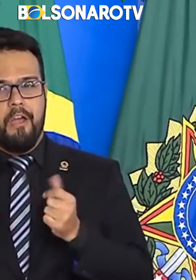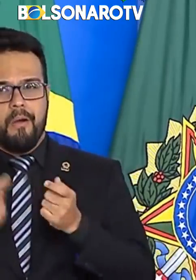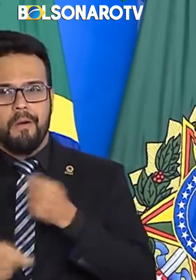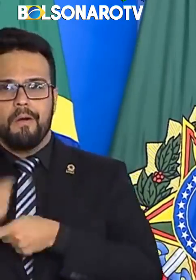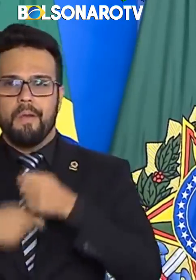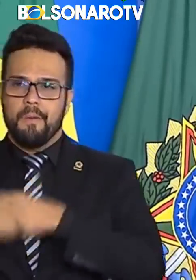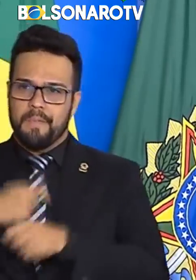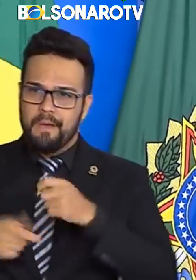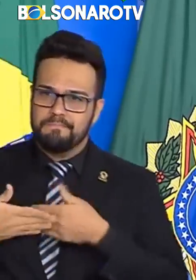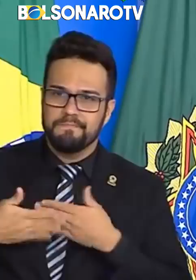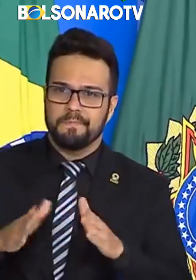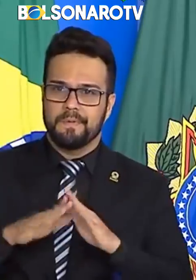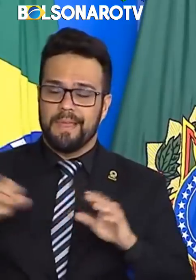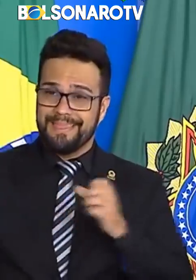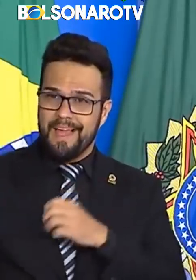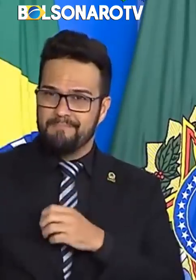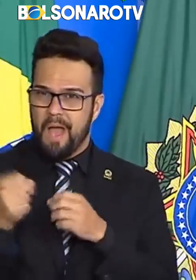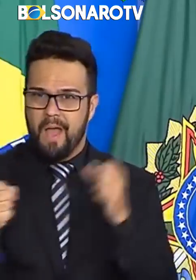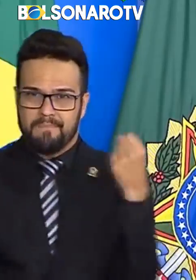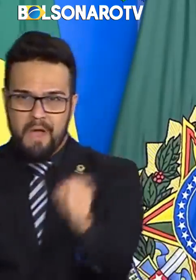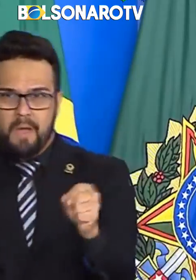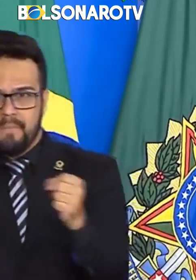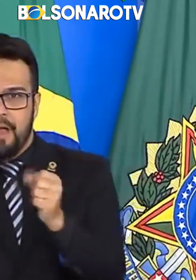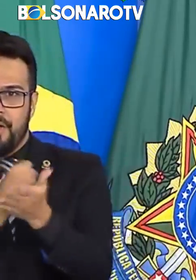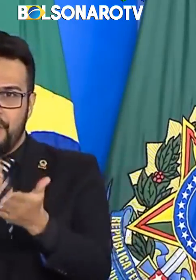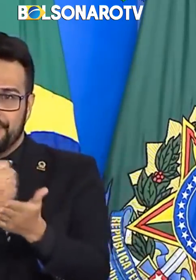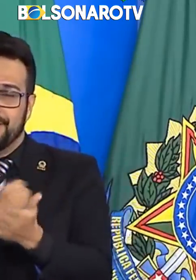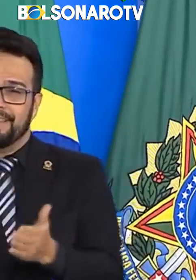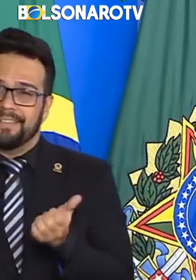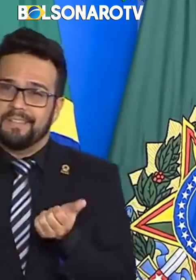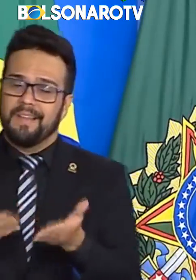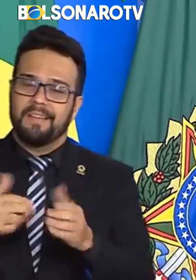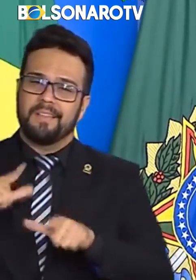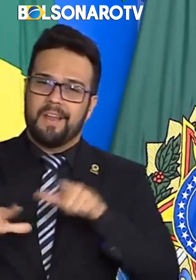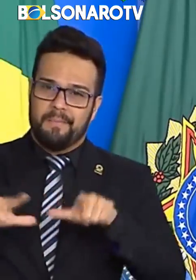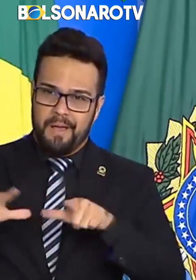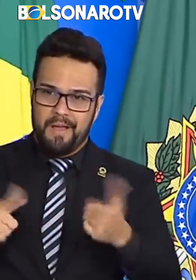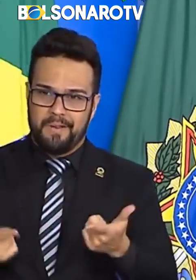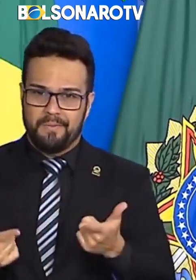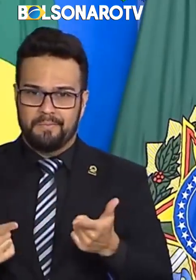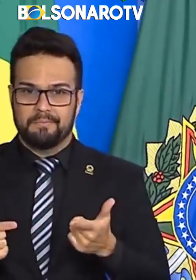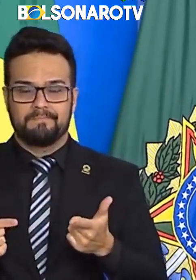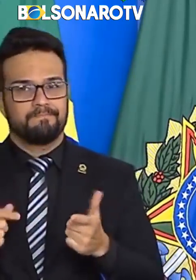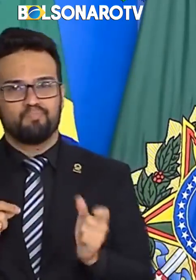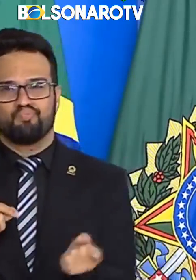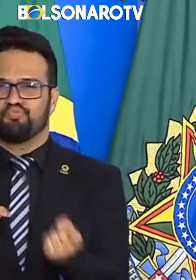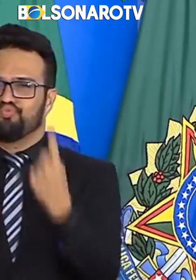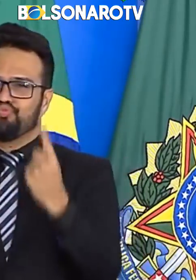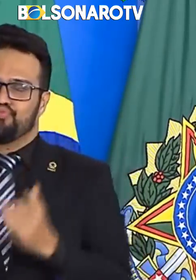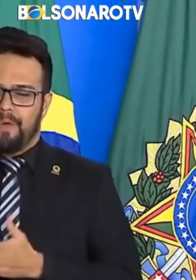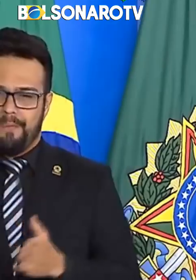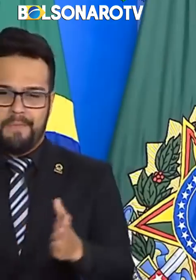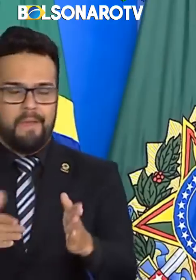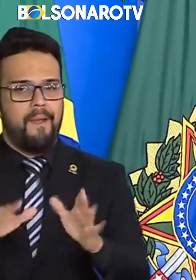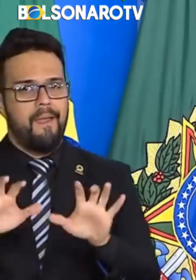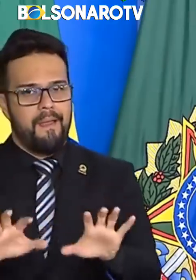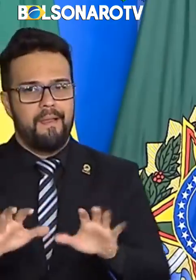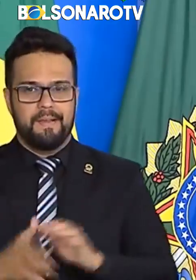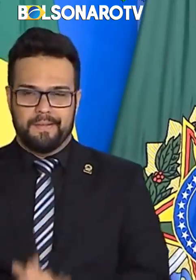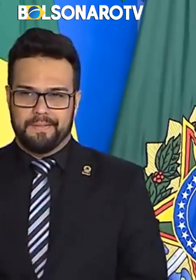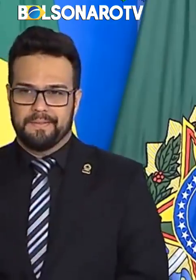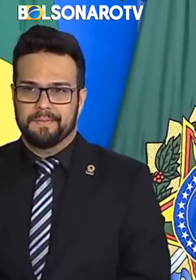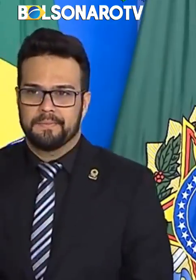poder empregar mais gente, não temos outro caminho. Num primeiro momento, fazer o que estamos fazendo. Deixar o